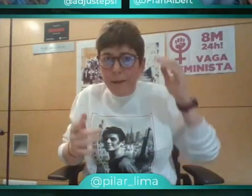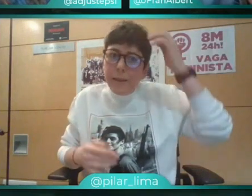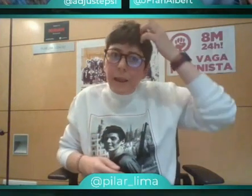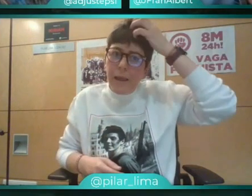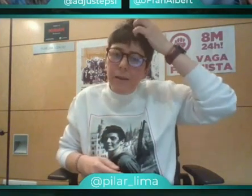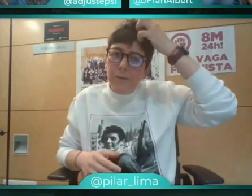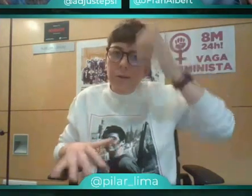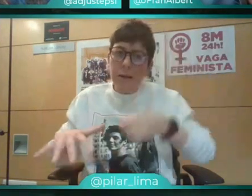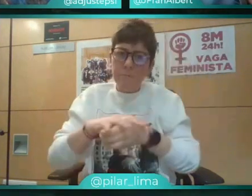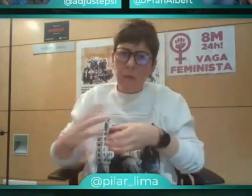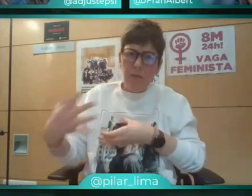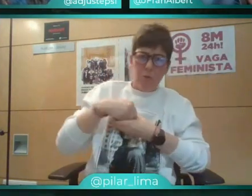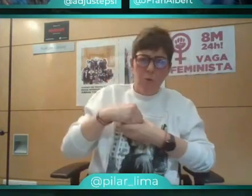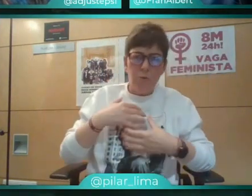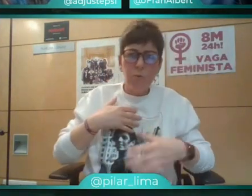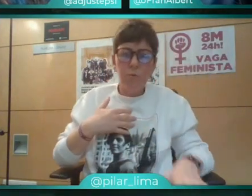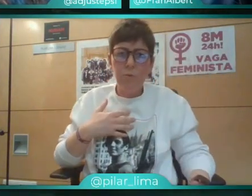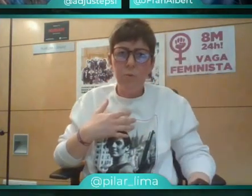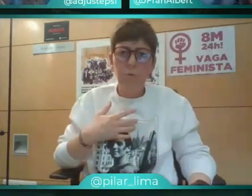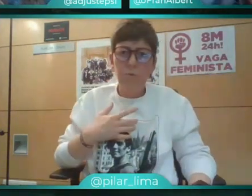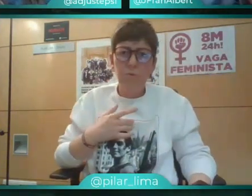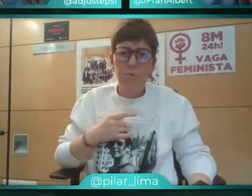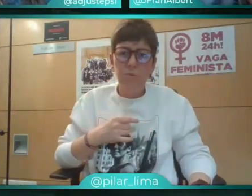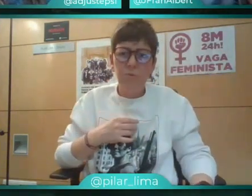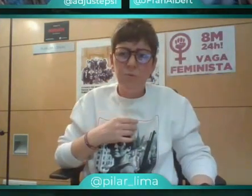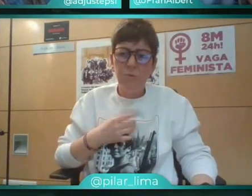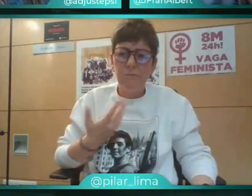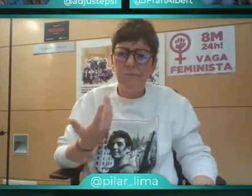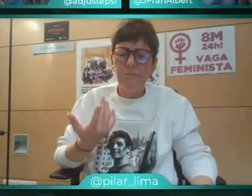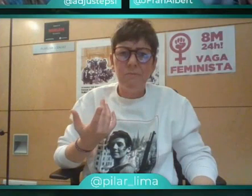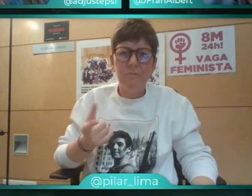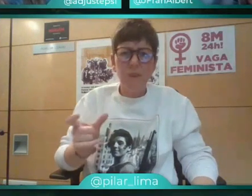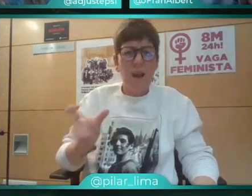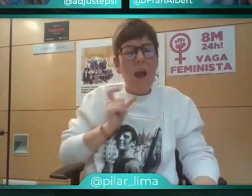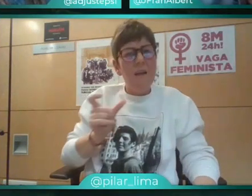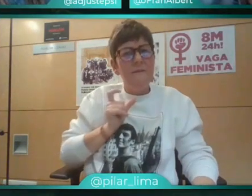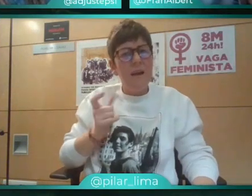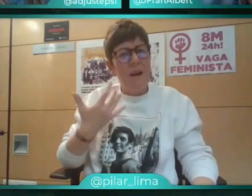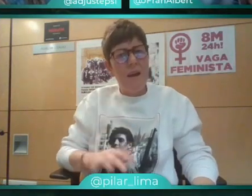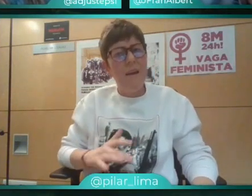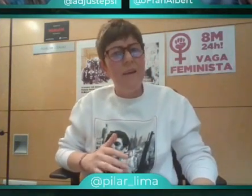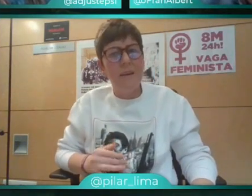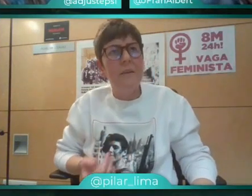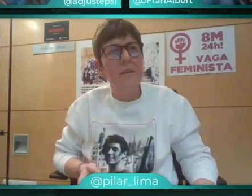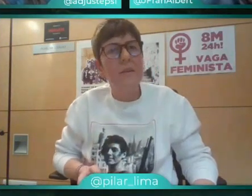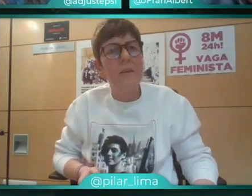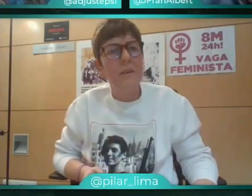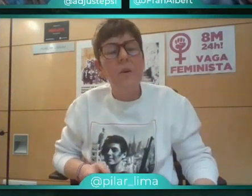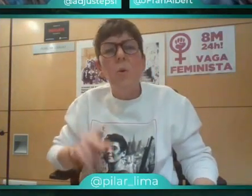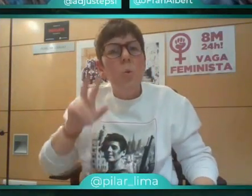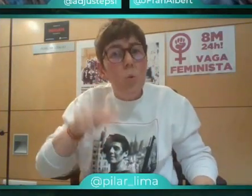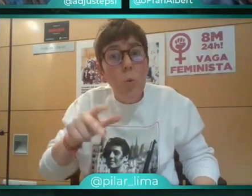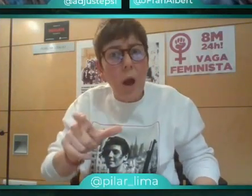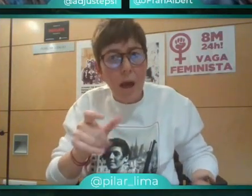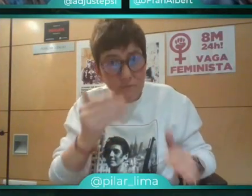totalmente totalmente Así es además es eso muy invasivo de mi espacio muy intimidatorio Y